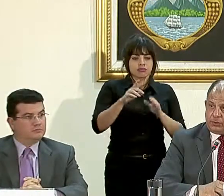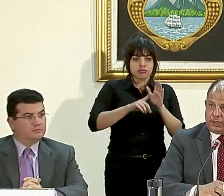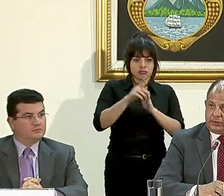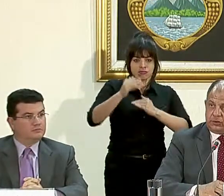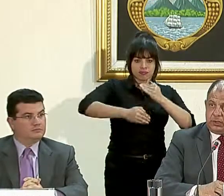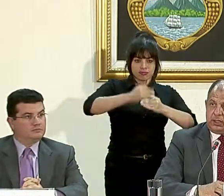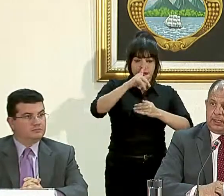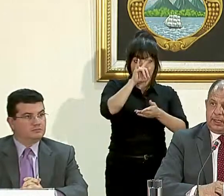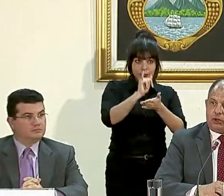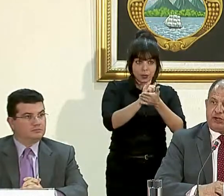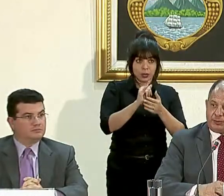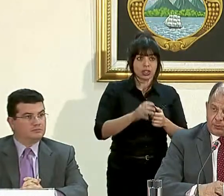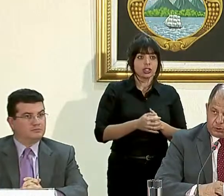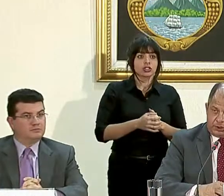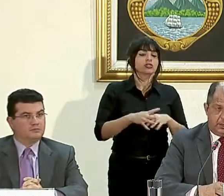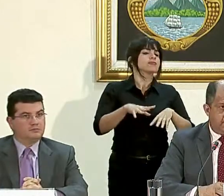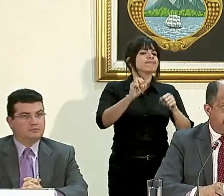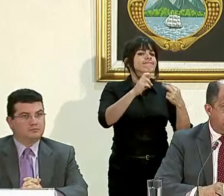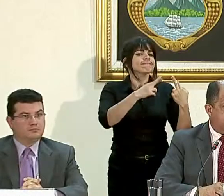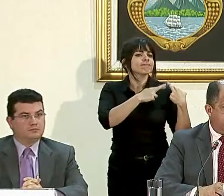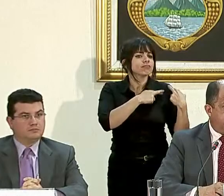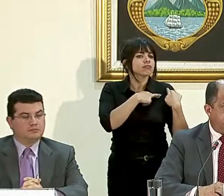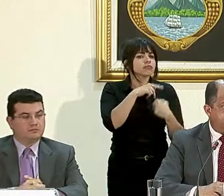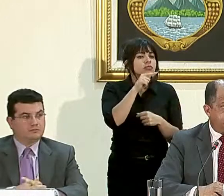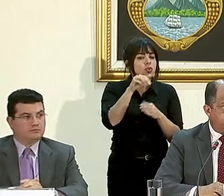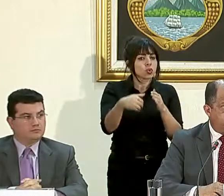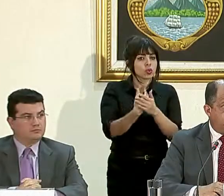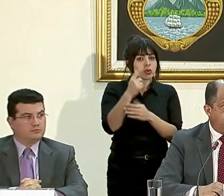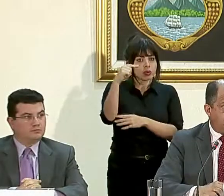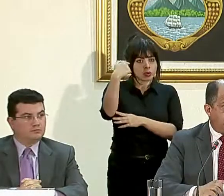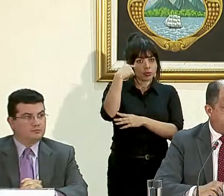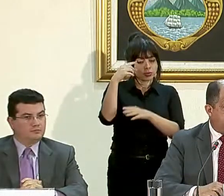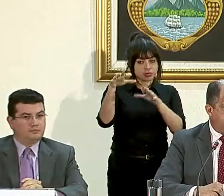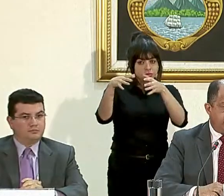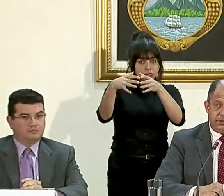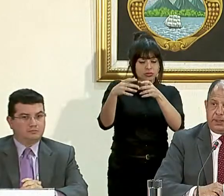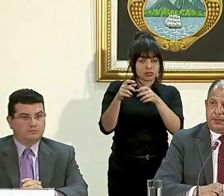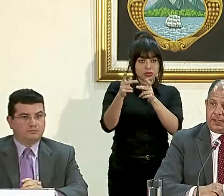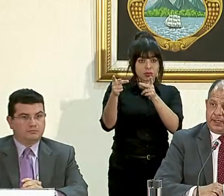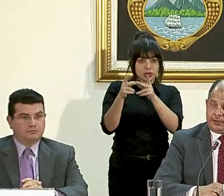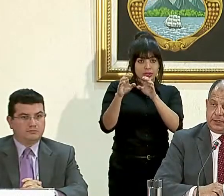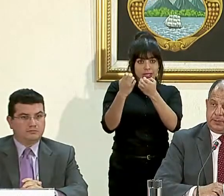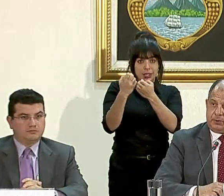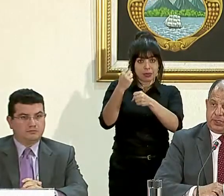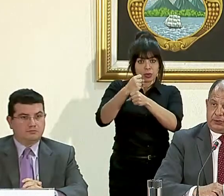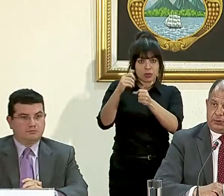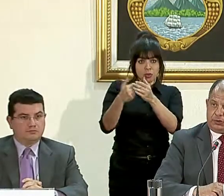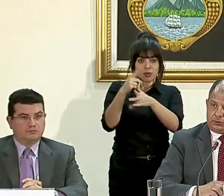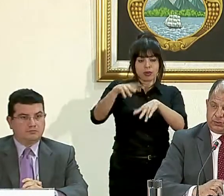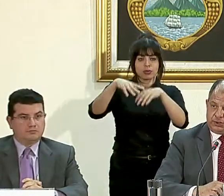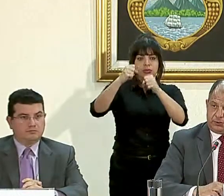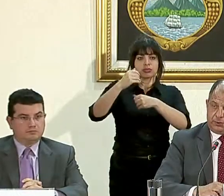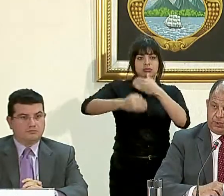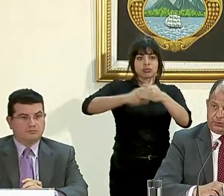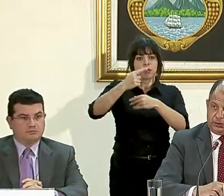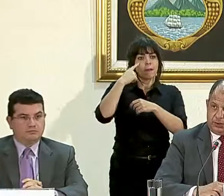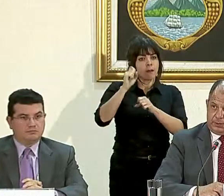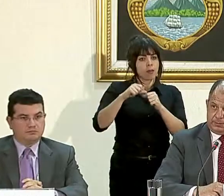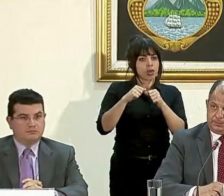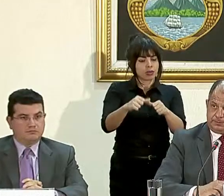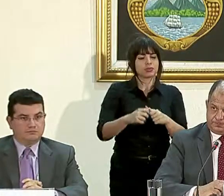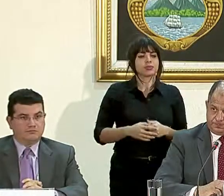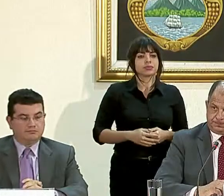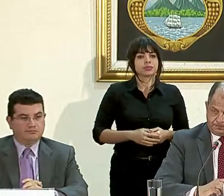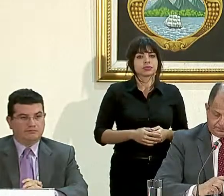desarrolladas y por lo tanto corresponde a la nueva administración tomar las decisiones para que este proyecto, estos procesos puedan